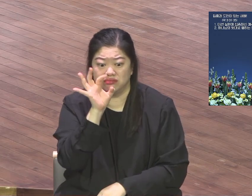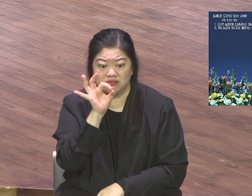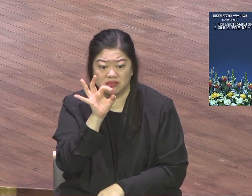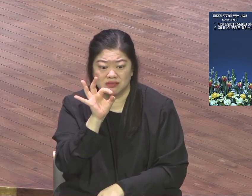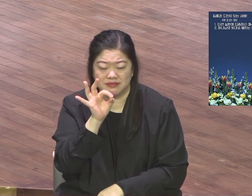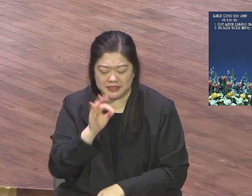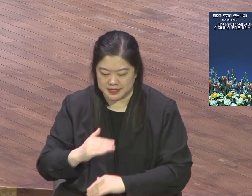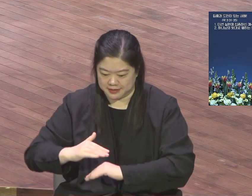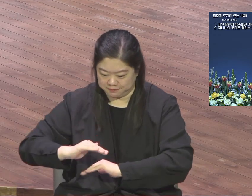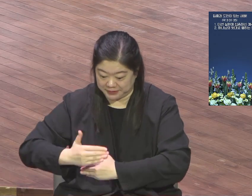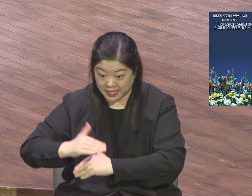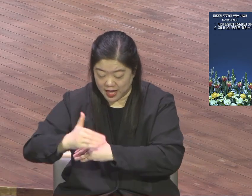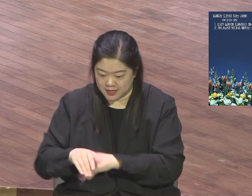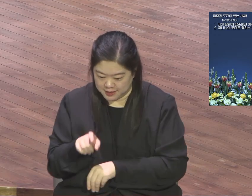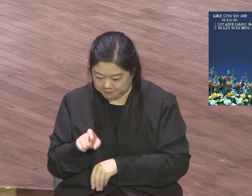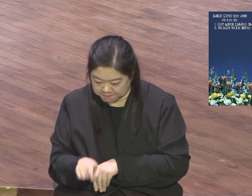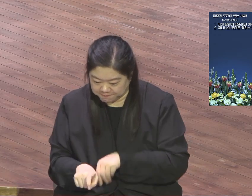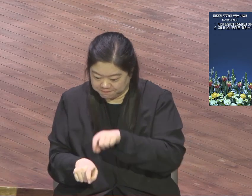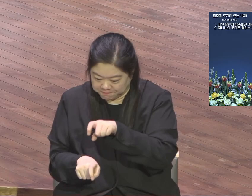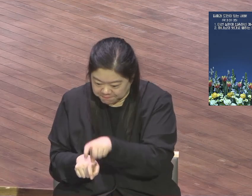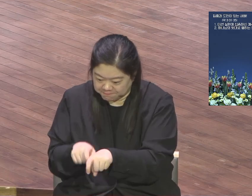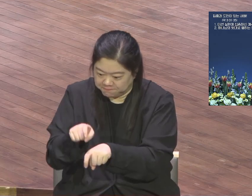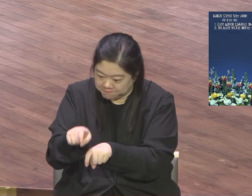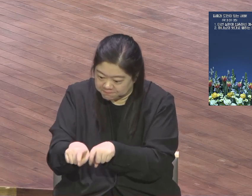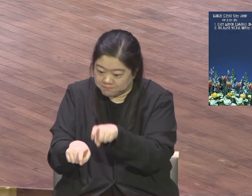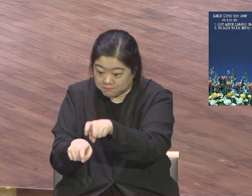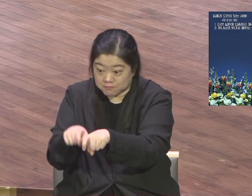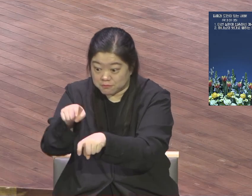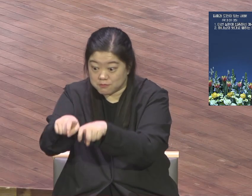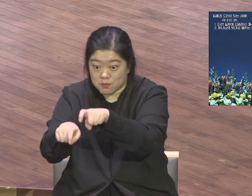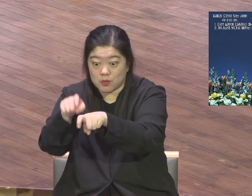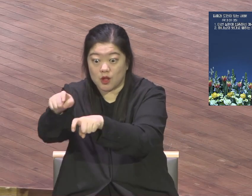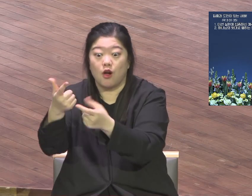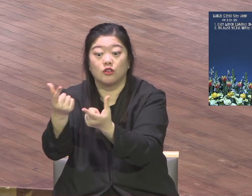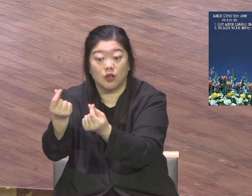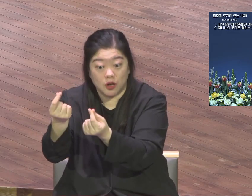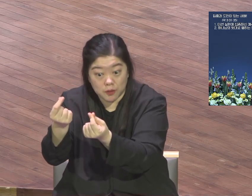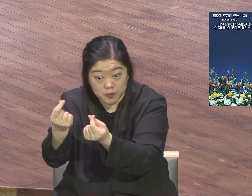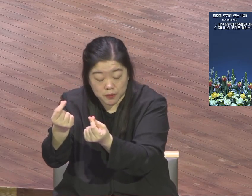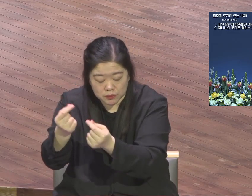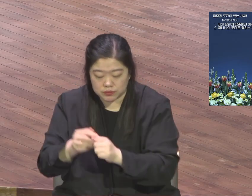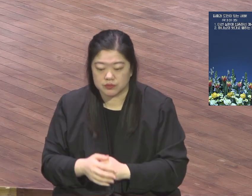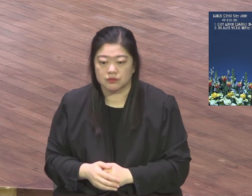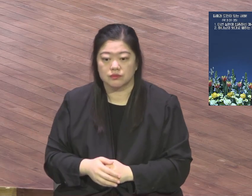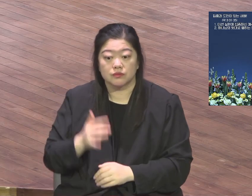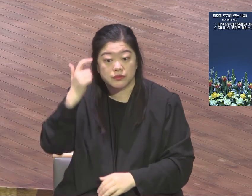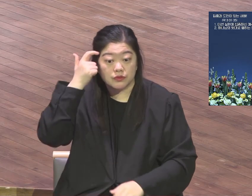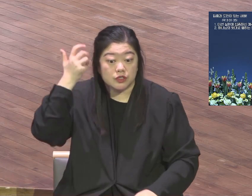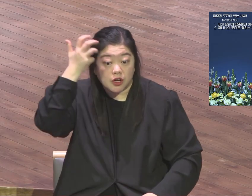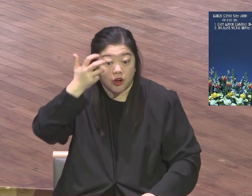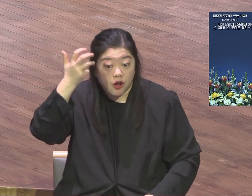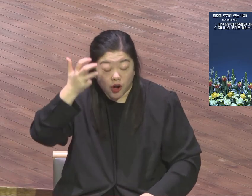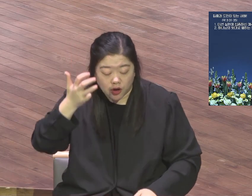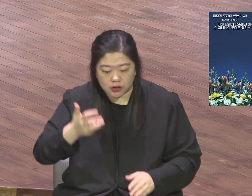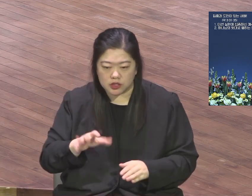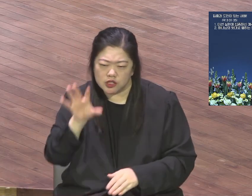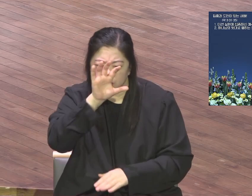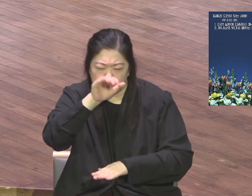걸음 영적 강단의 이 계단을 영적인 말씀을 흐름을